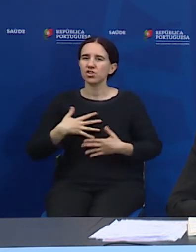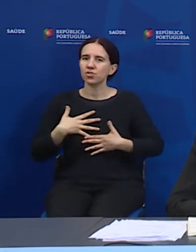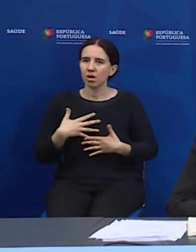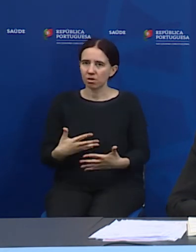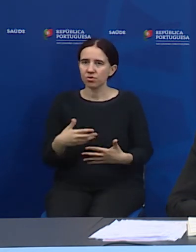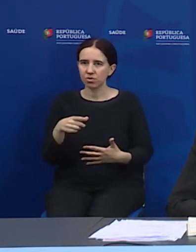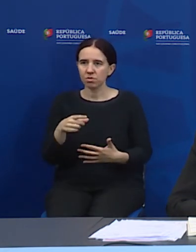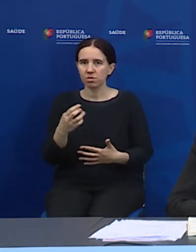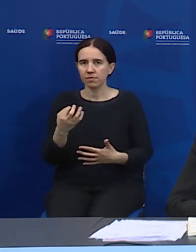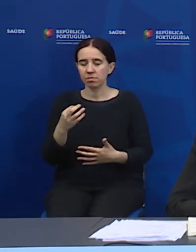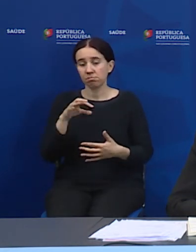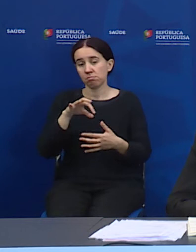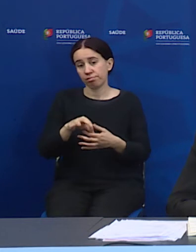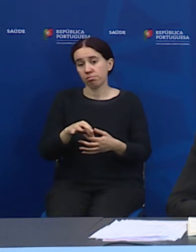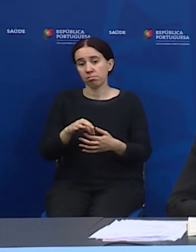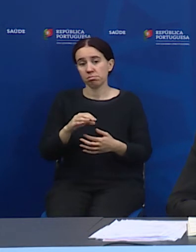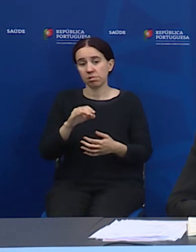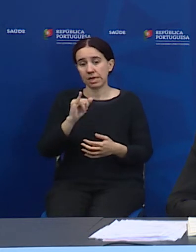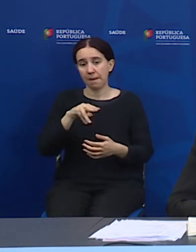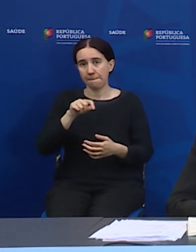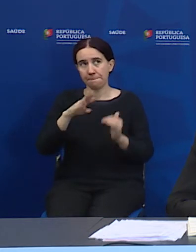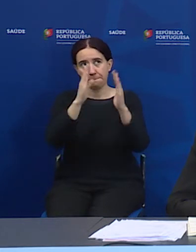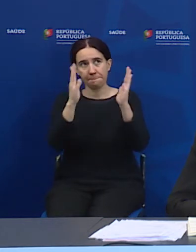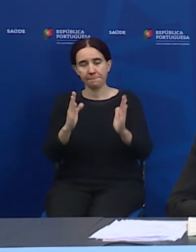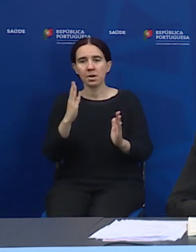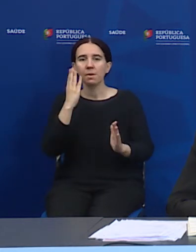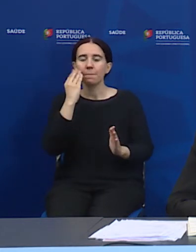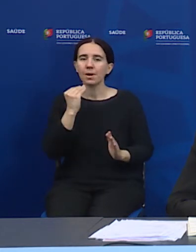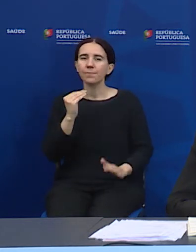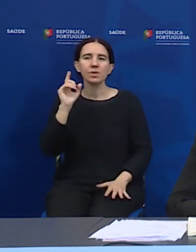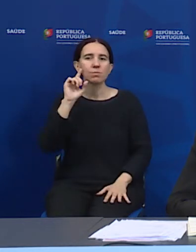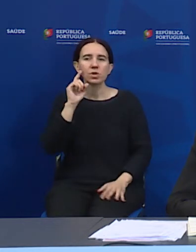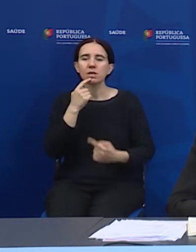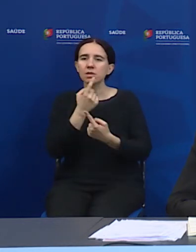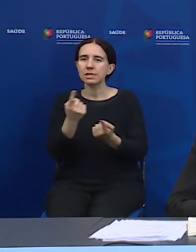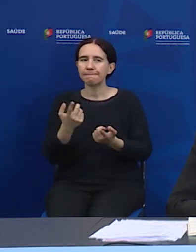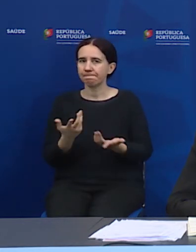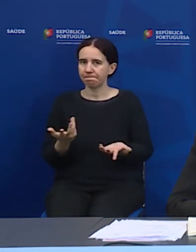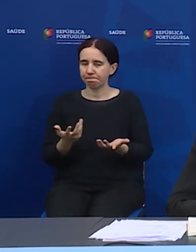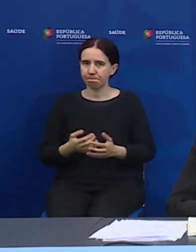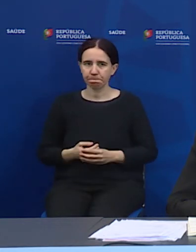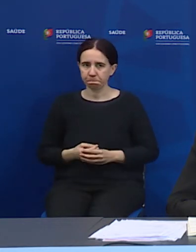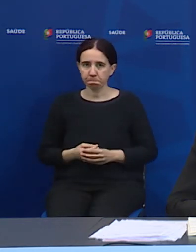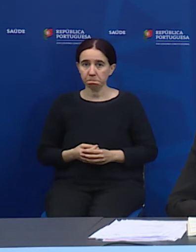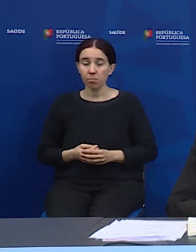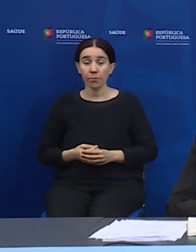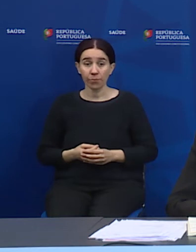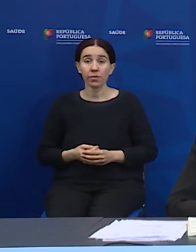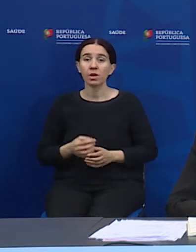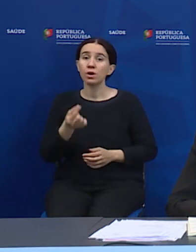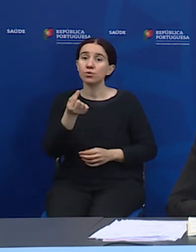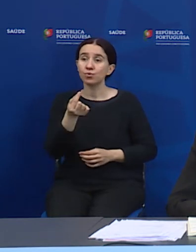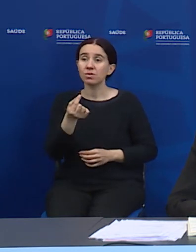profissionais e naquilo que diz respeito ao não hein eu acho que é importante dizer o seguinte a isto